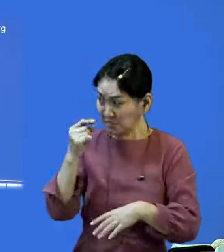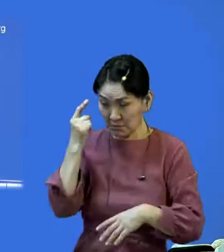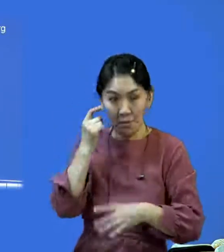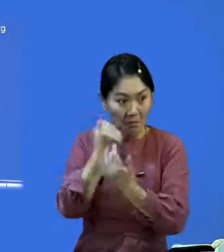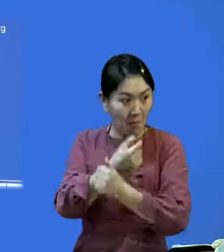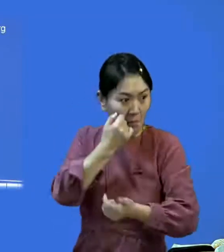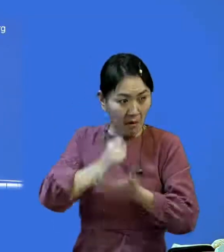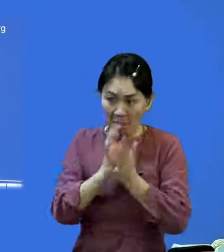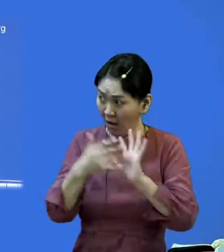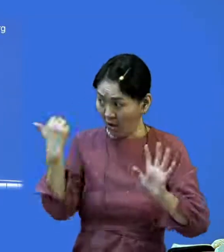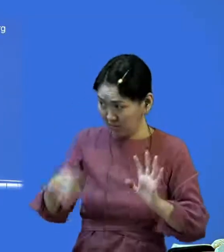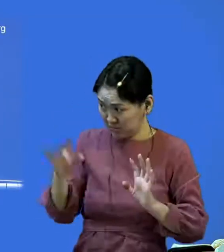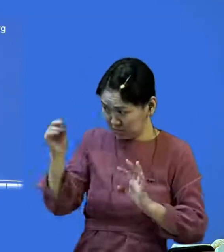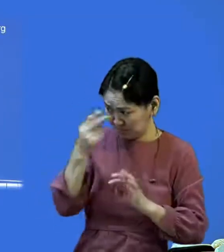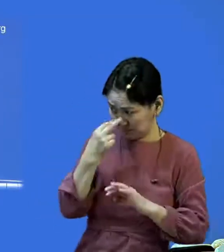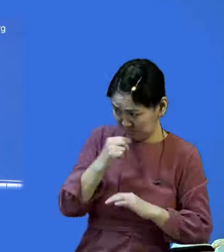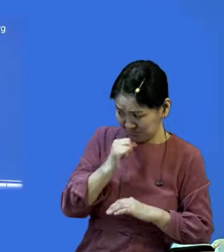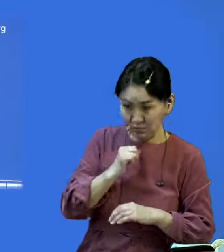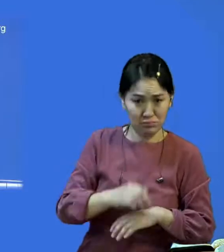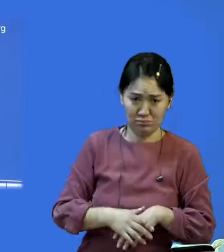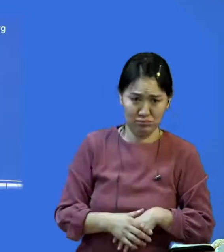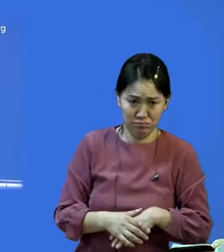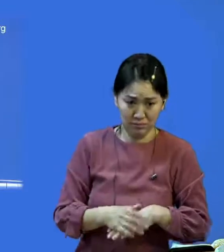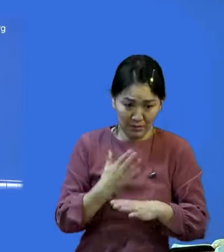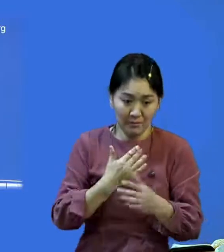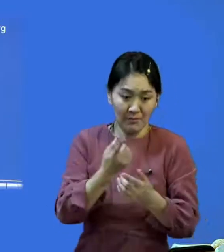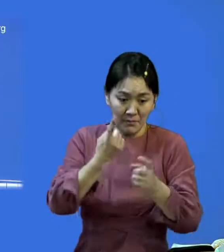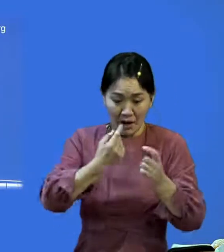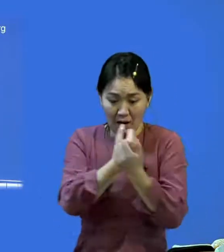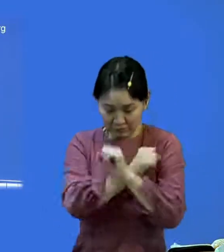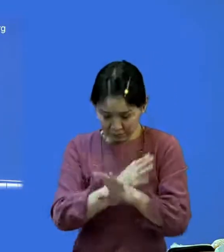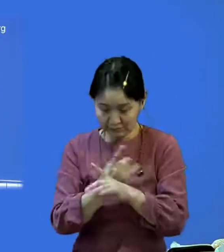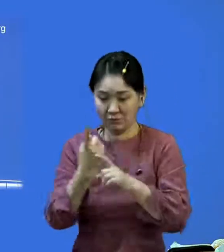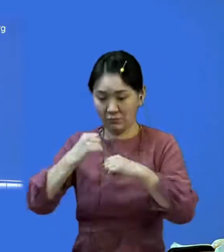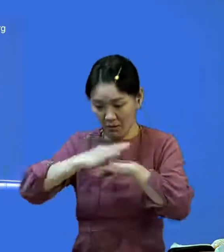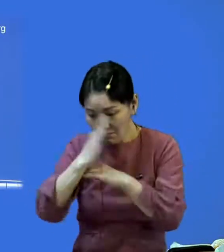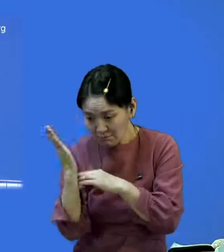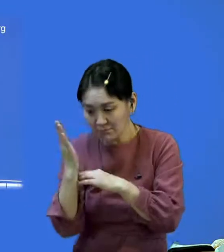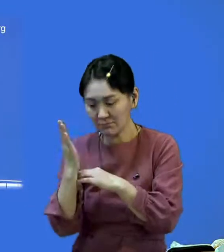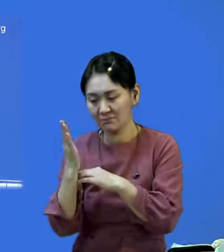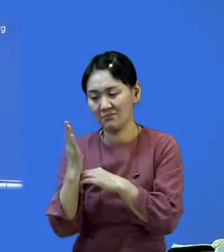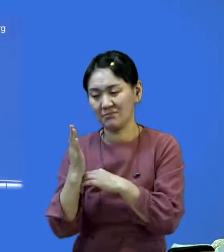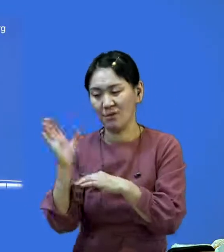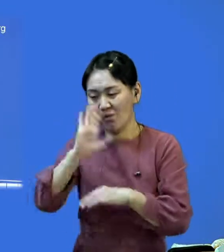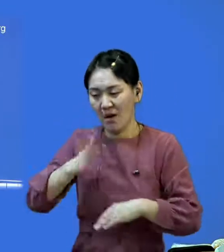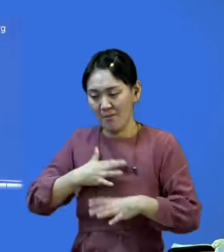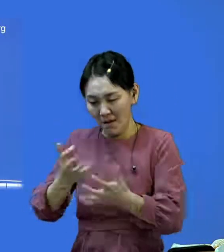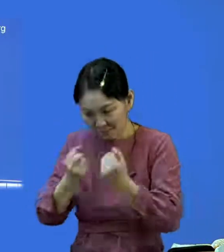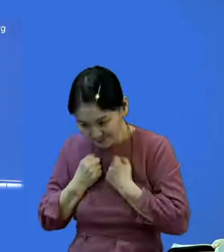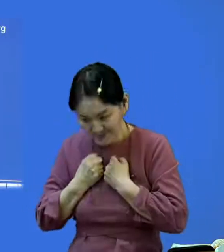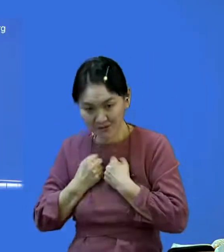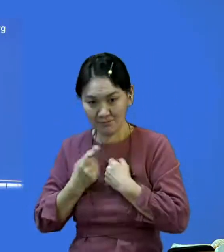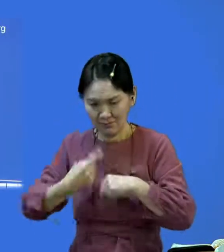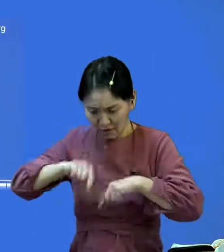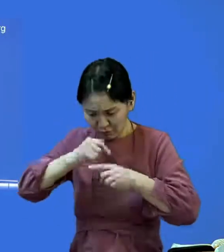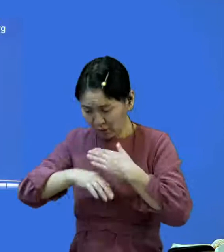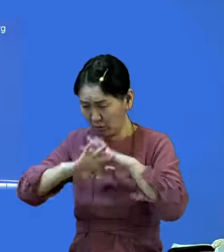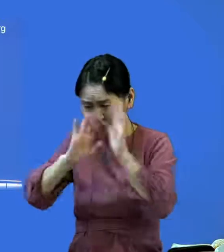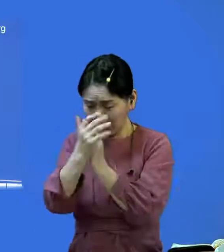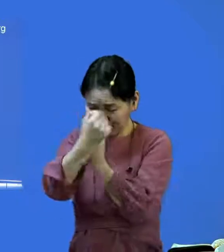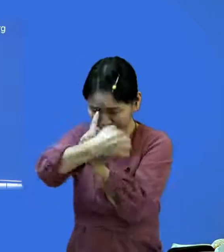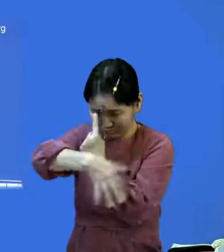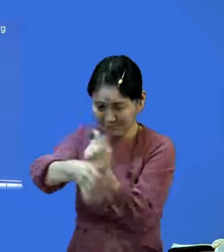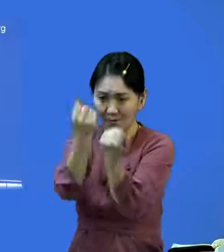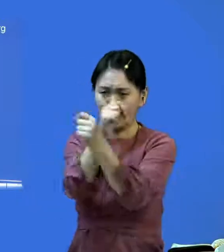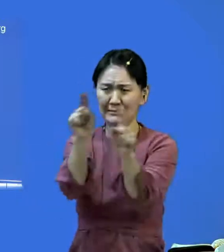мөнх амиг олж авлаа, дахин төрлөө. Бүгд адилхан үг байхгүй, адилхан үг. Тийм учраас агуулгыг